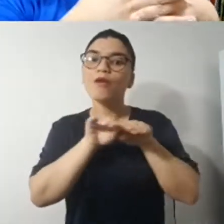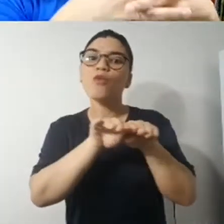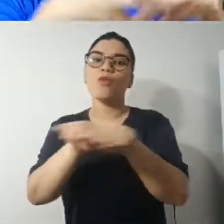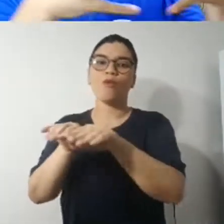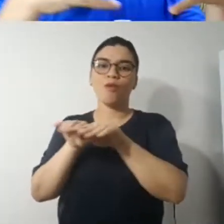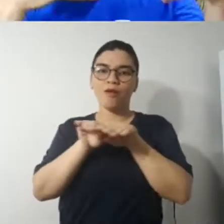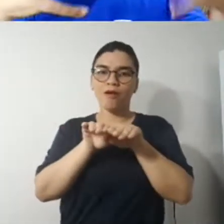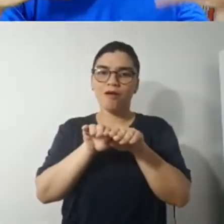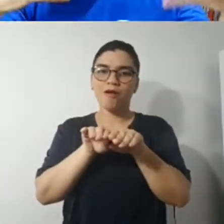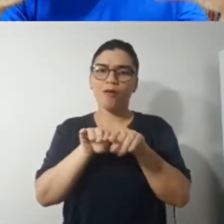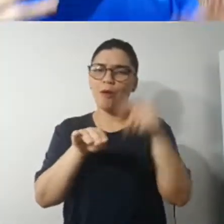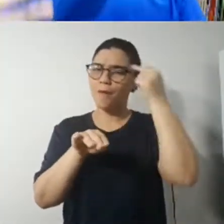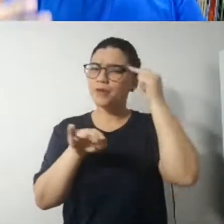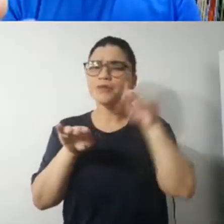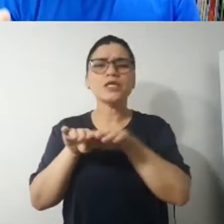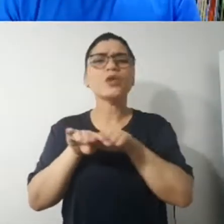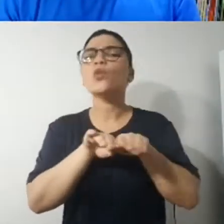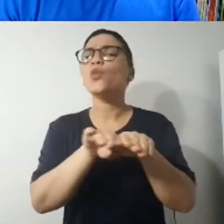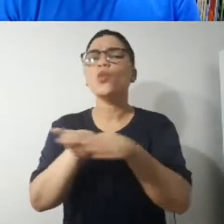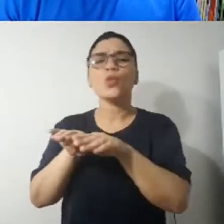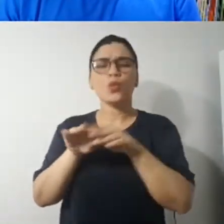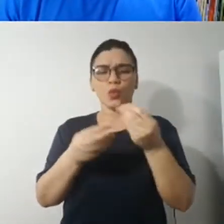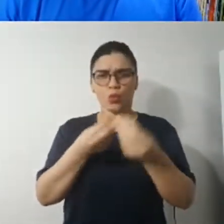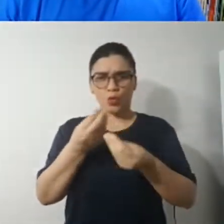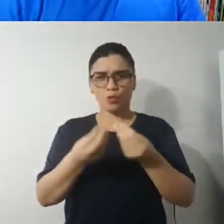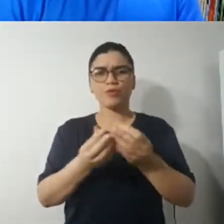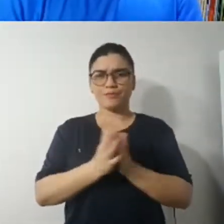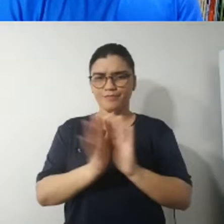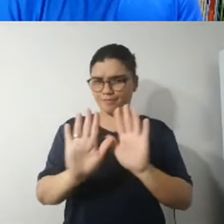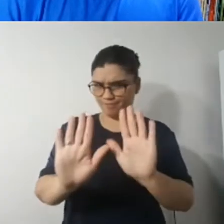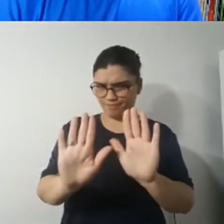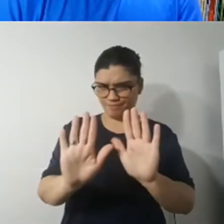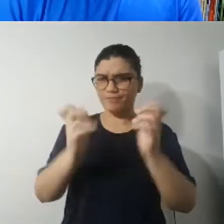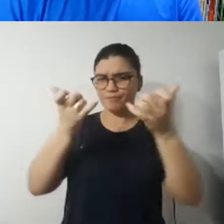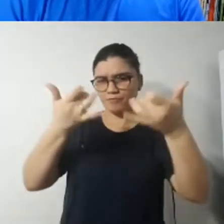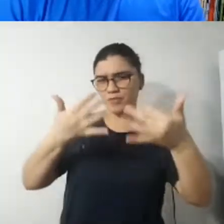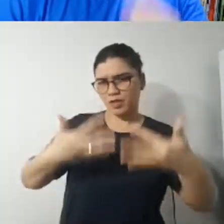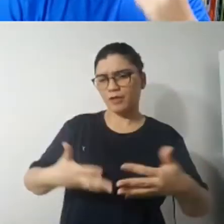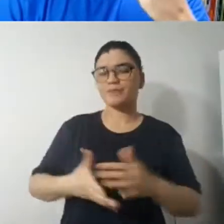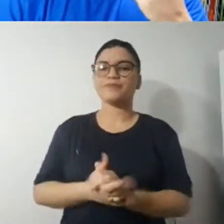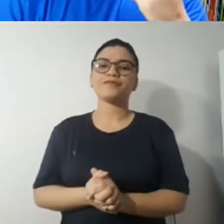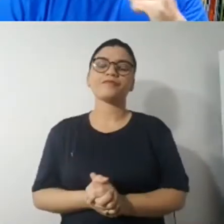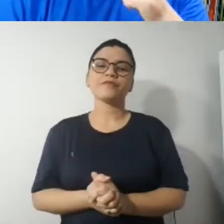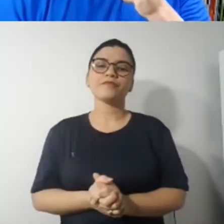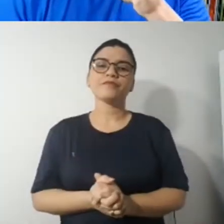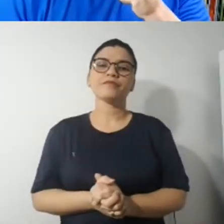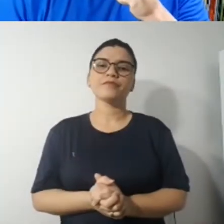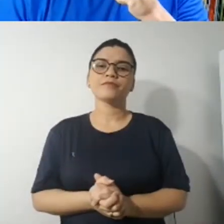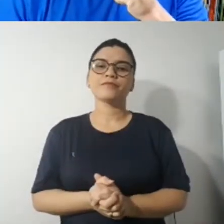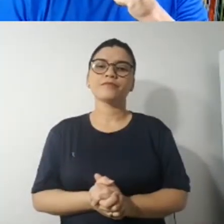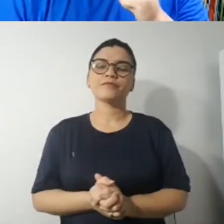que devem ser o mesmo modo de pensar. E aqui ele diz, tenham todos o mesmo modo de pensar.